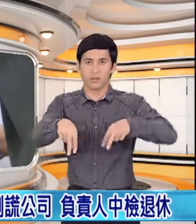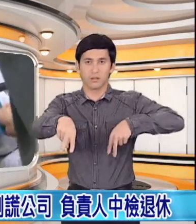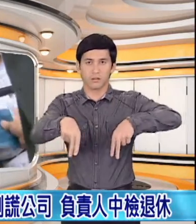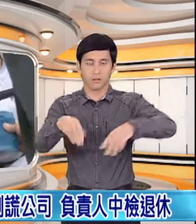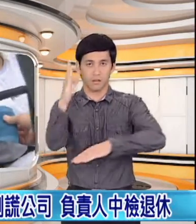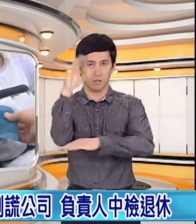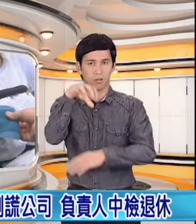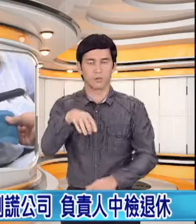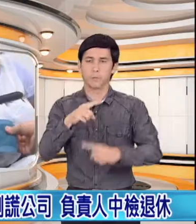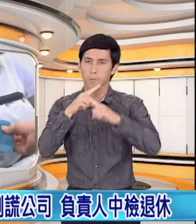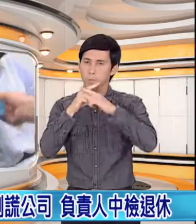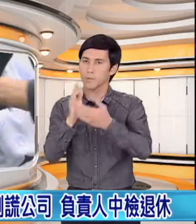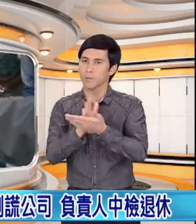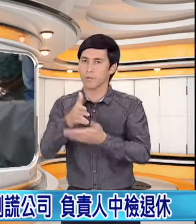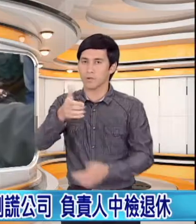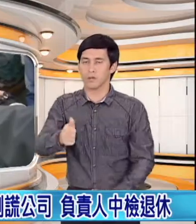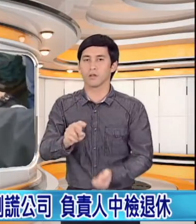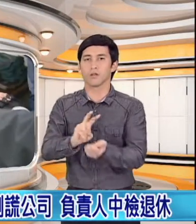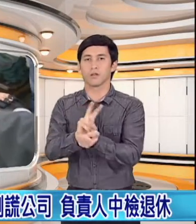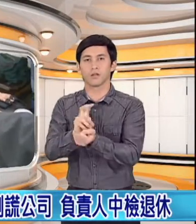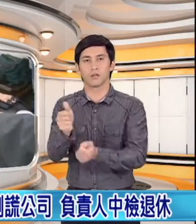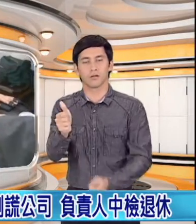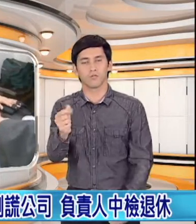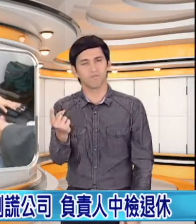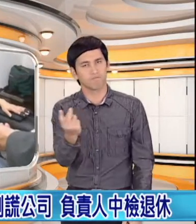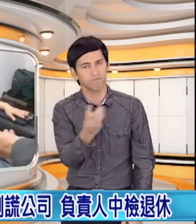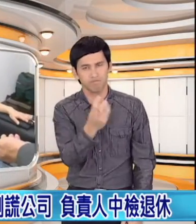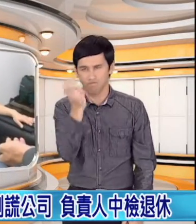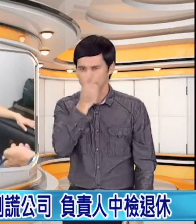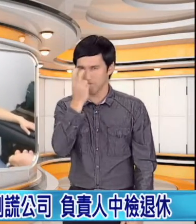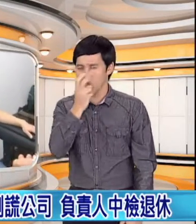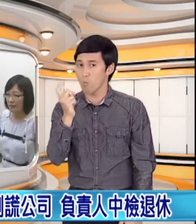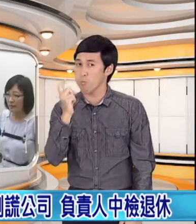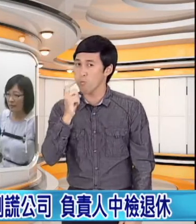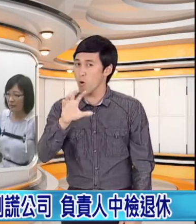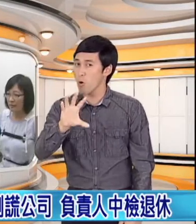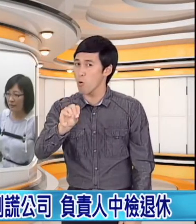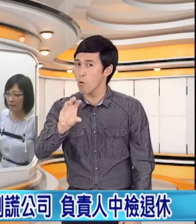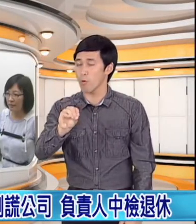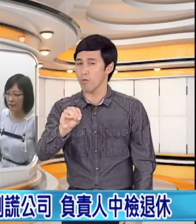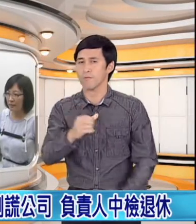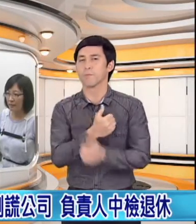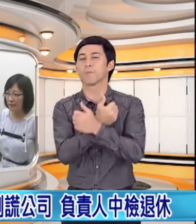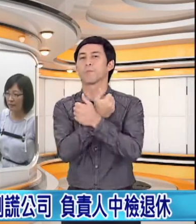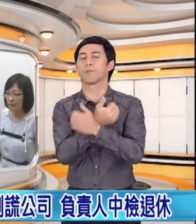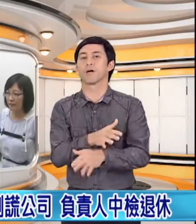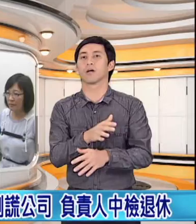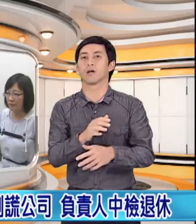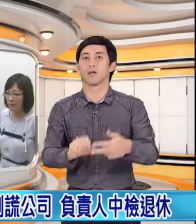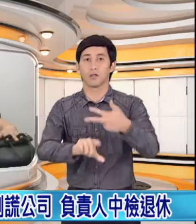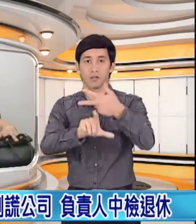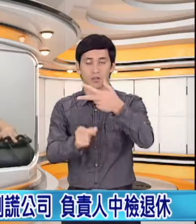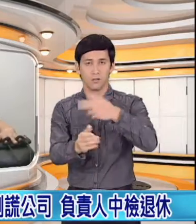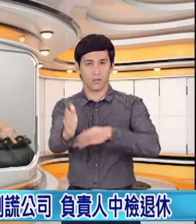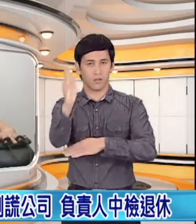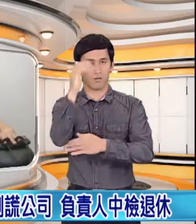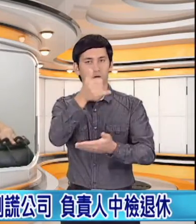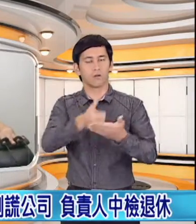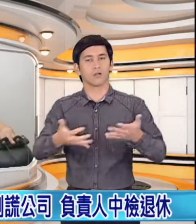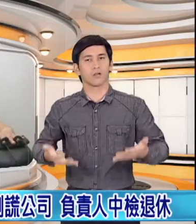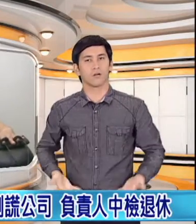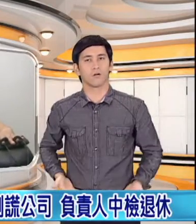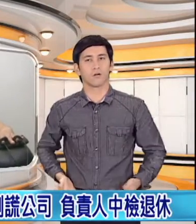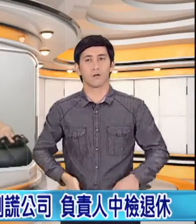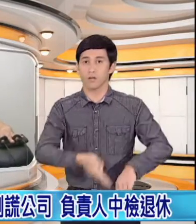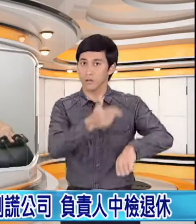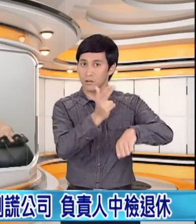官李景明，他曾经对涉贪的前行政院秘书长林义士等人测谎，今年七